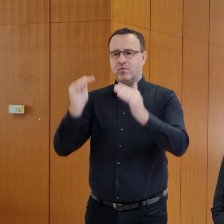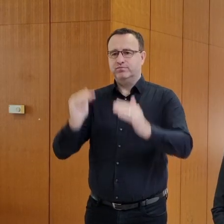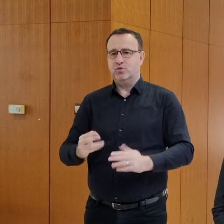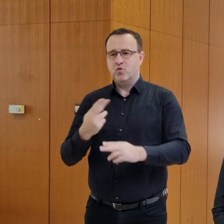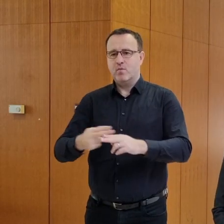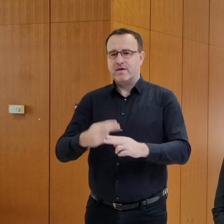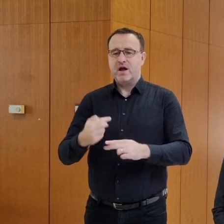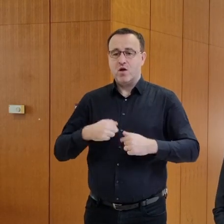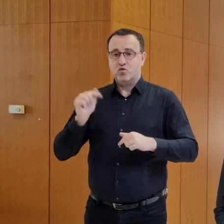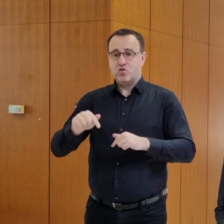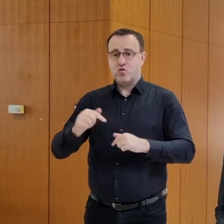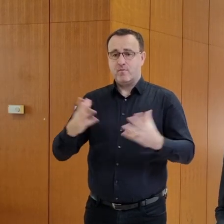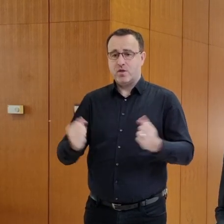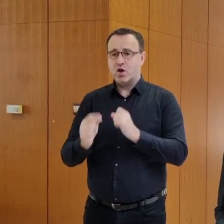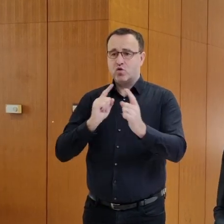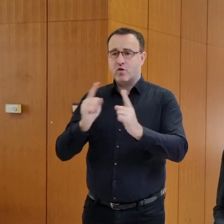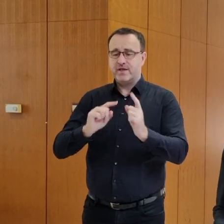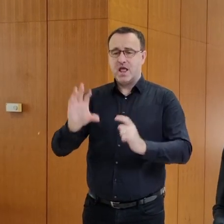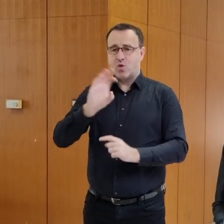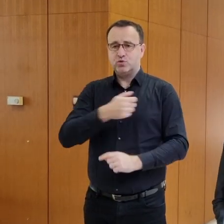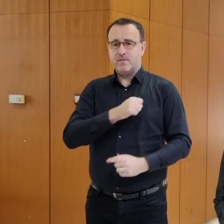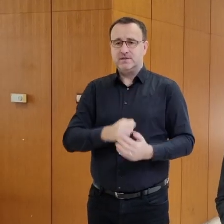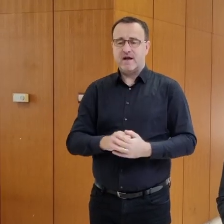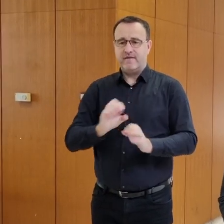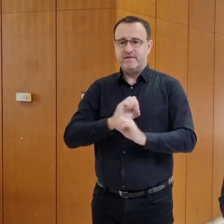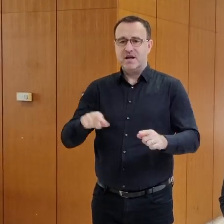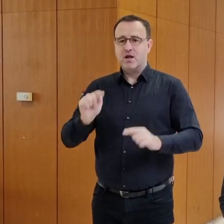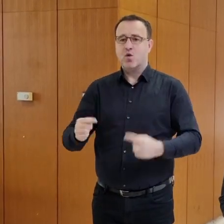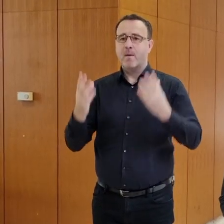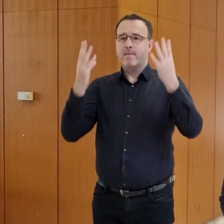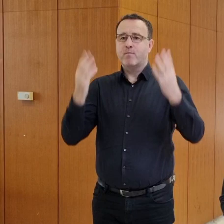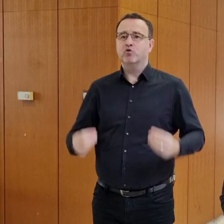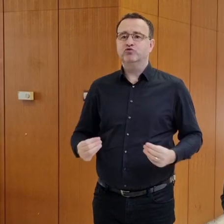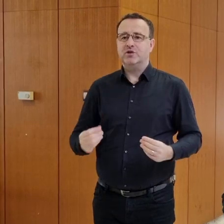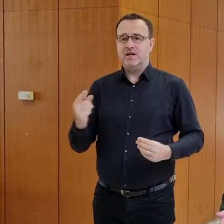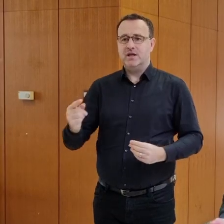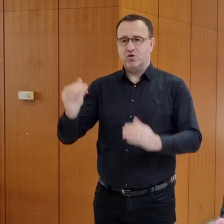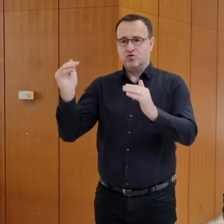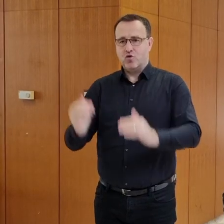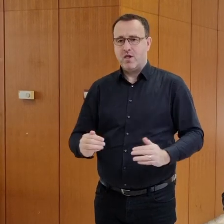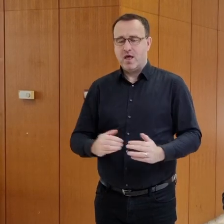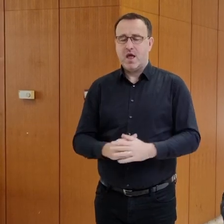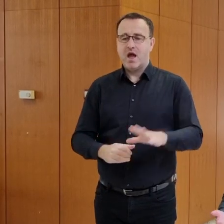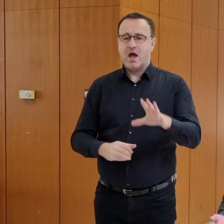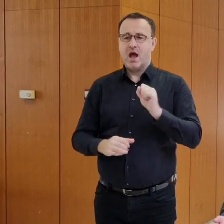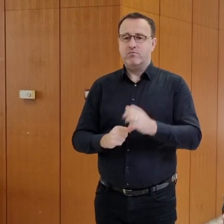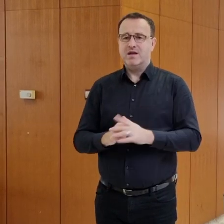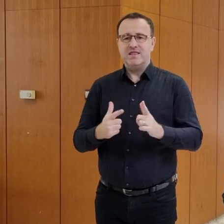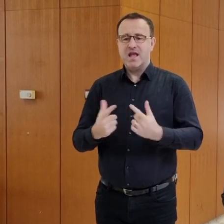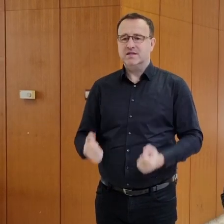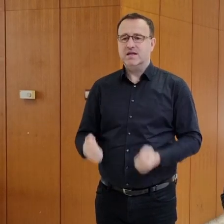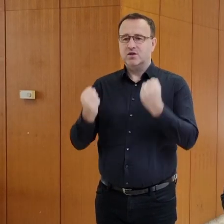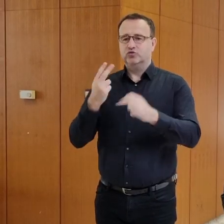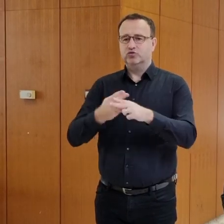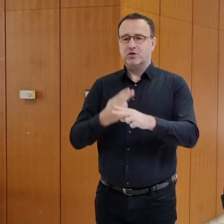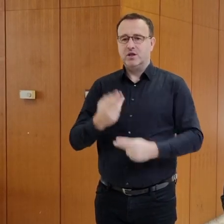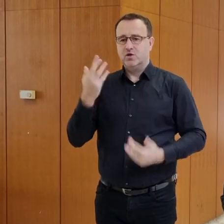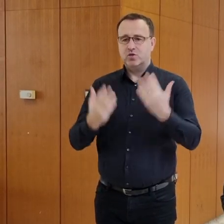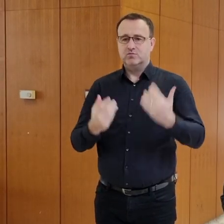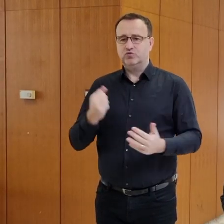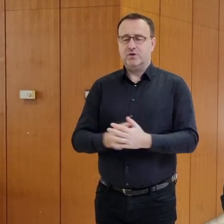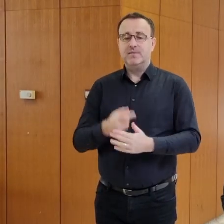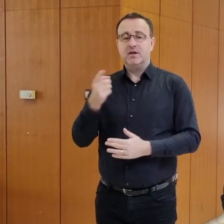podarilo vyrokovať s Európskou komisiou, že budeme môcť krátiť tieto počty fyzických jednotiek, aby sme vlastne nezaťažili štátny rozpočet tým,